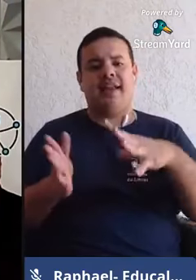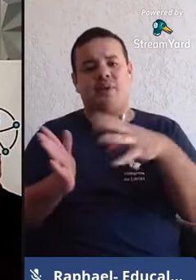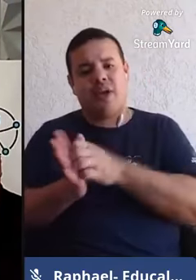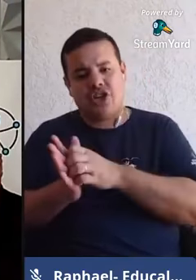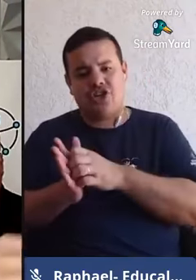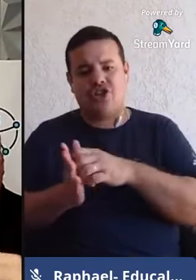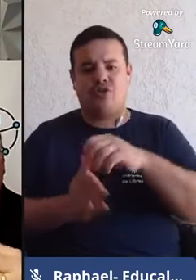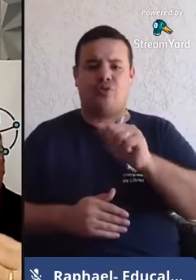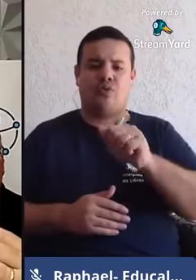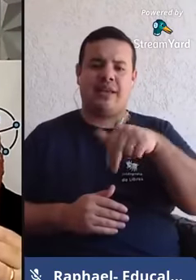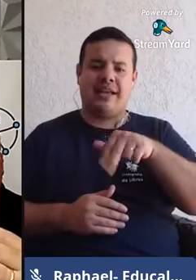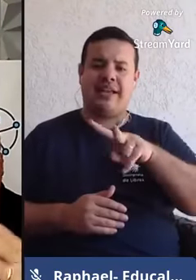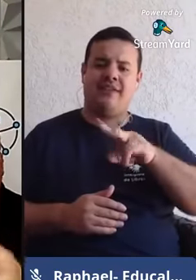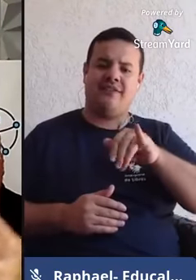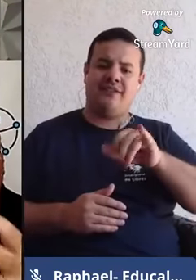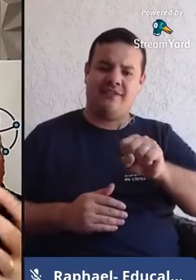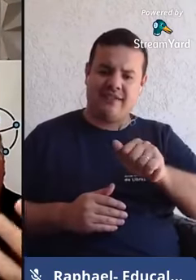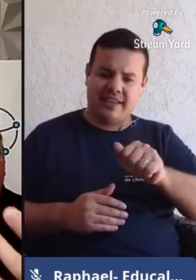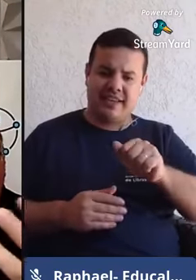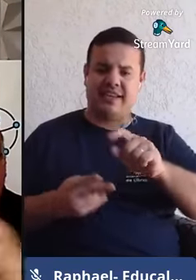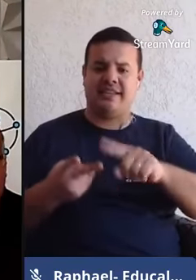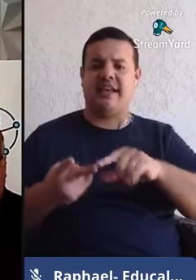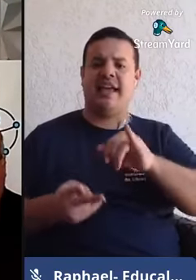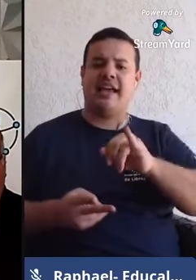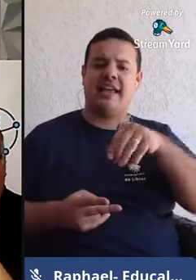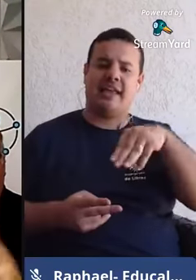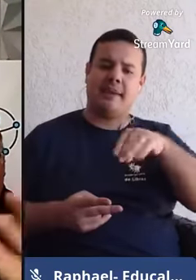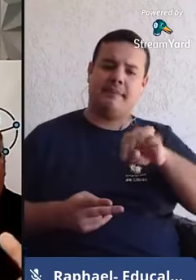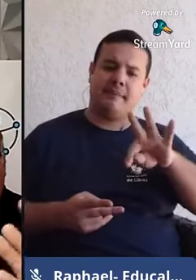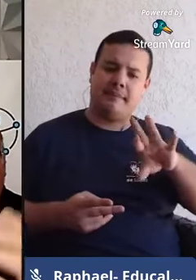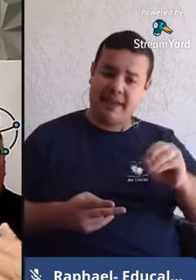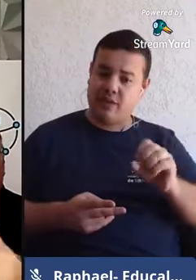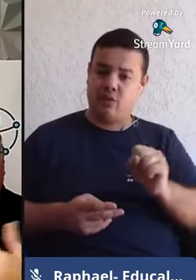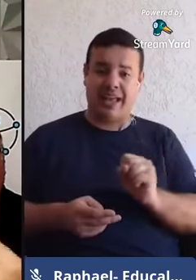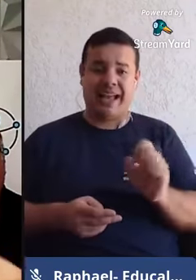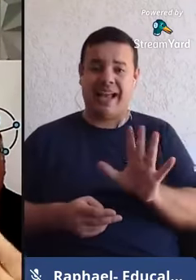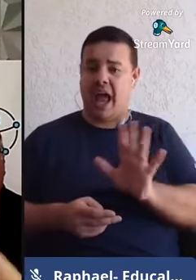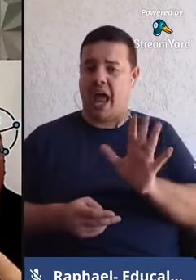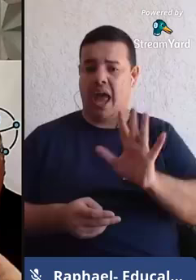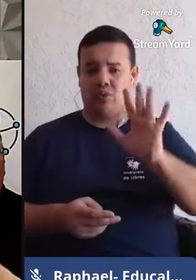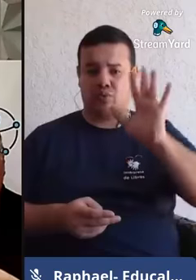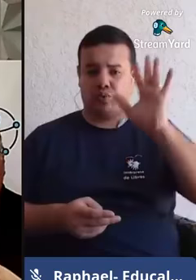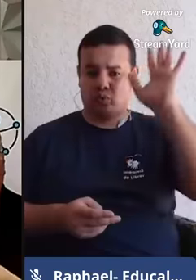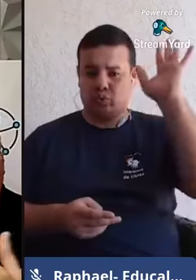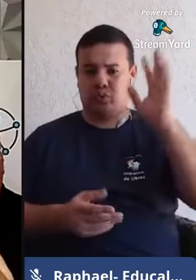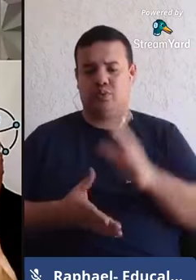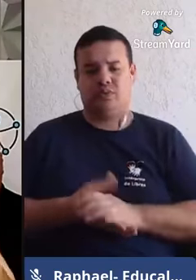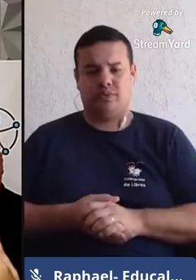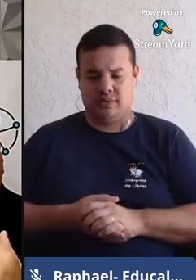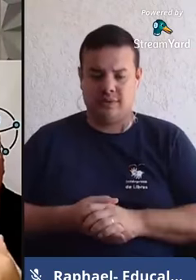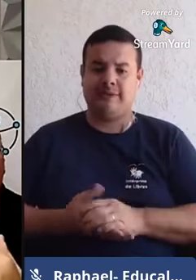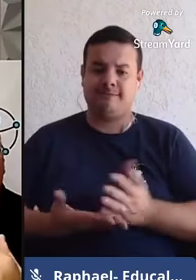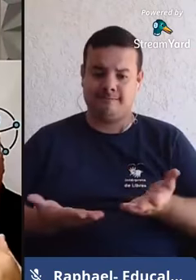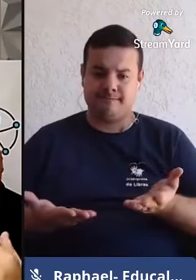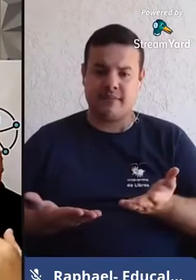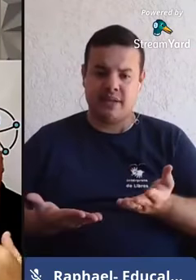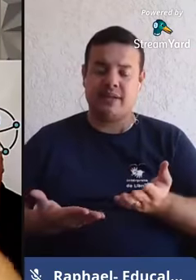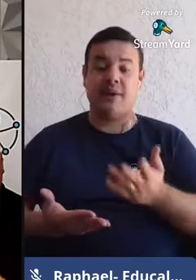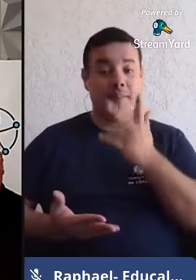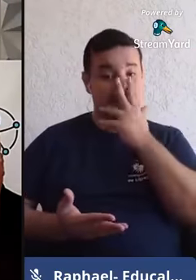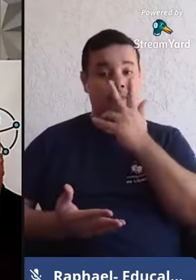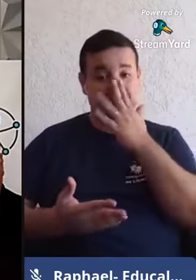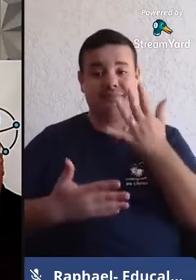encarece demais. A burocracia do sistema encarece demais e isso acaba coibindo